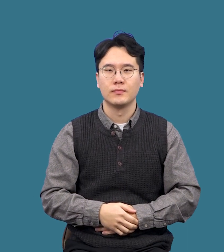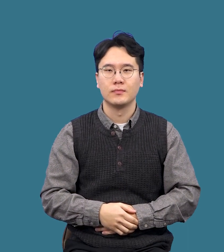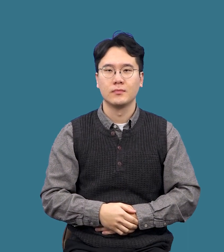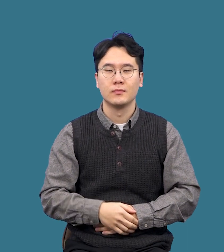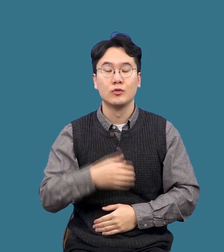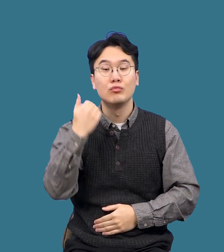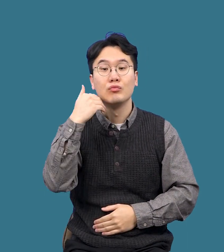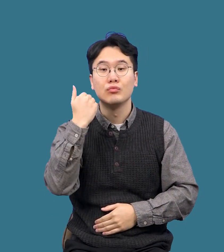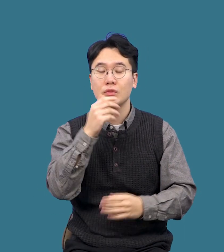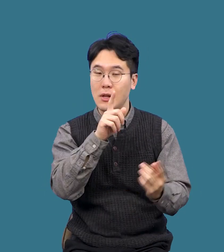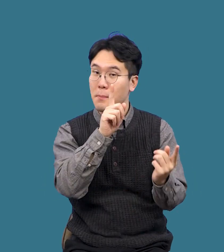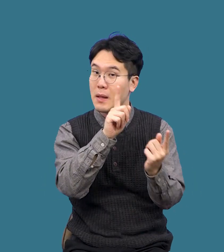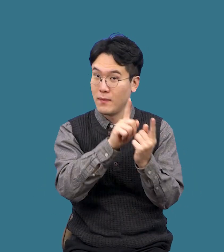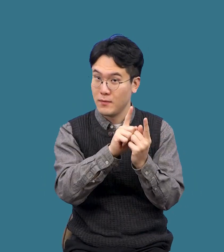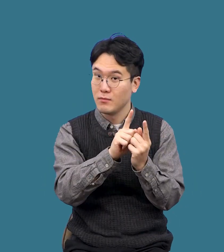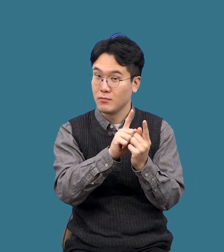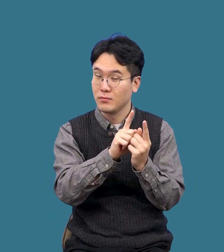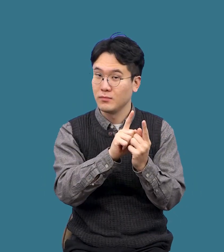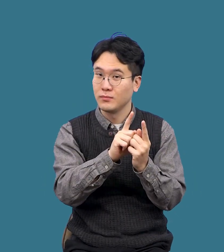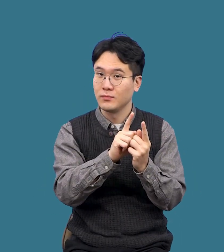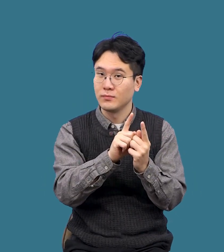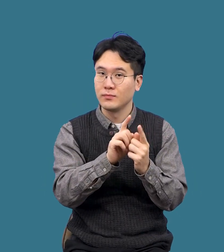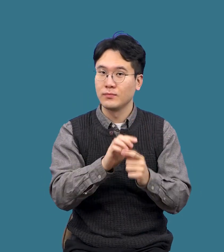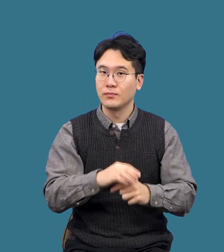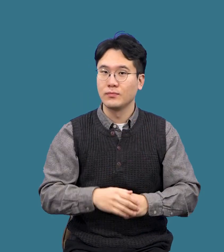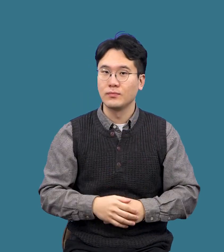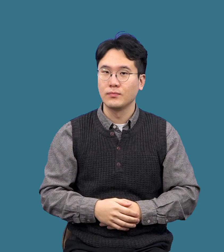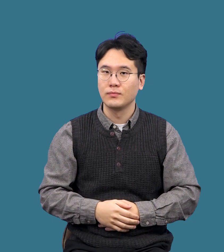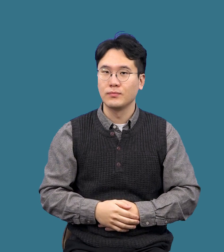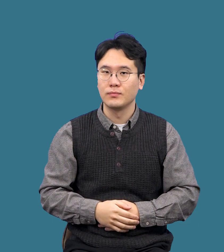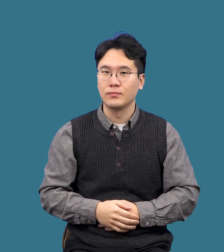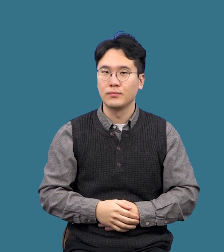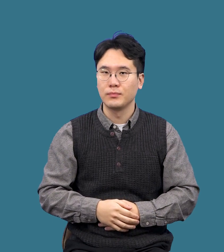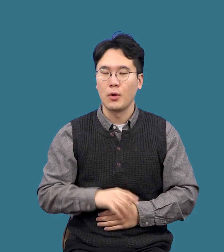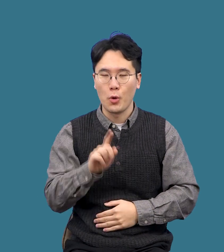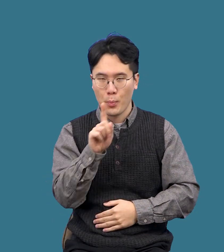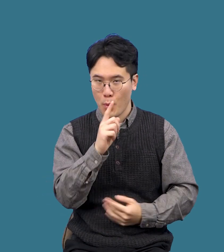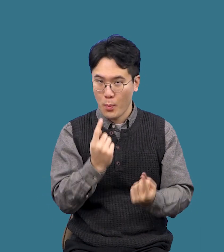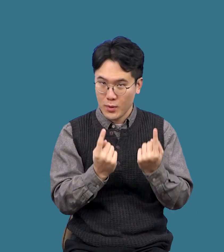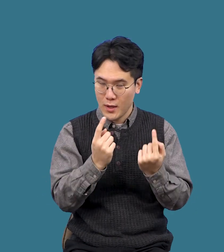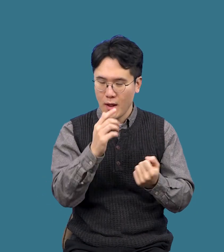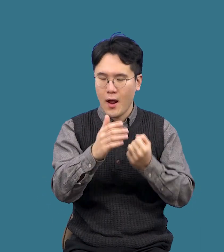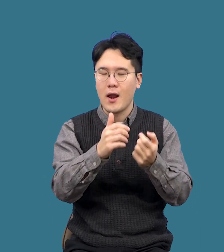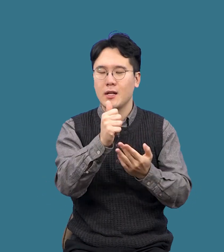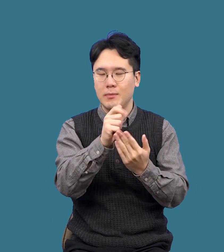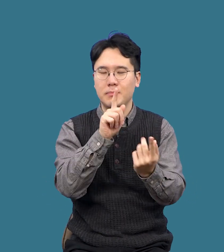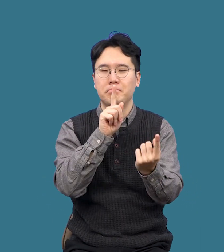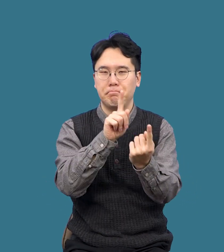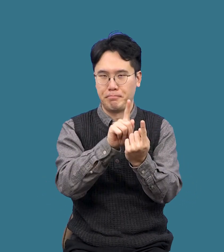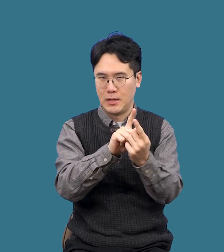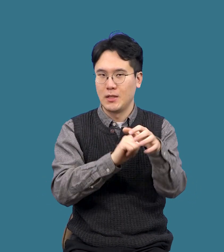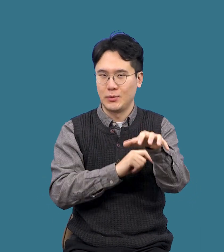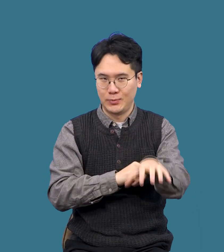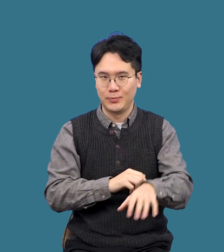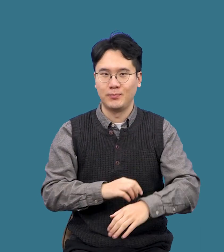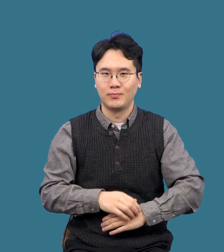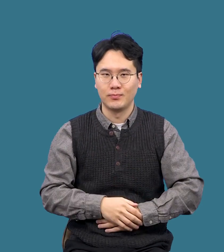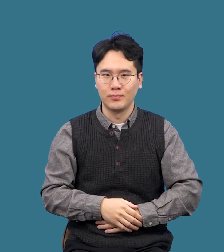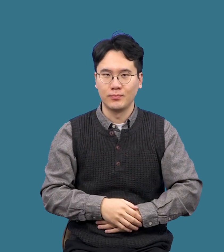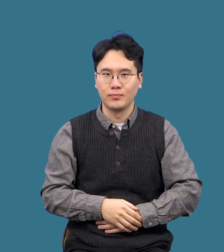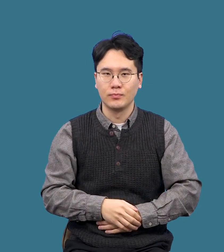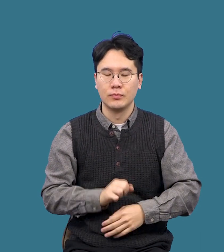누구를 만난다는 말입니까? 무엇보다 하나님을 만나는 것입니다. 자, 출애굽기